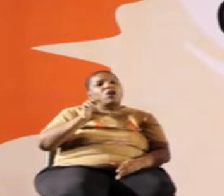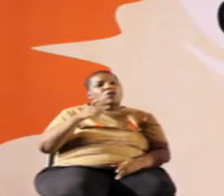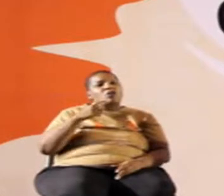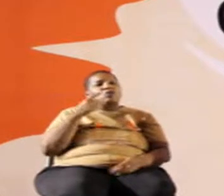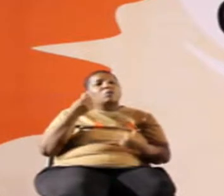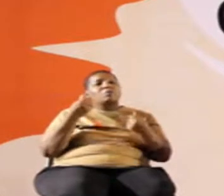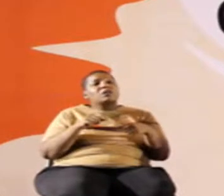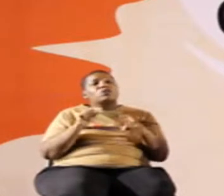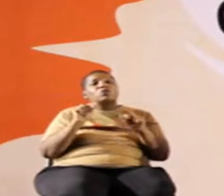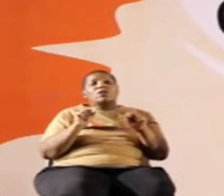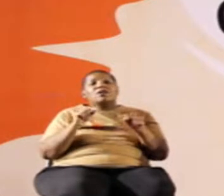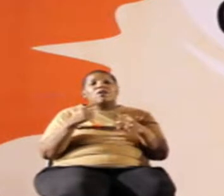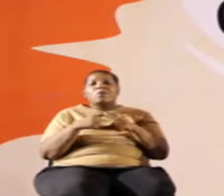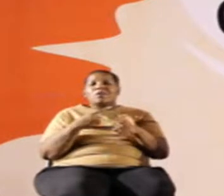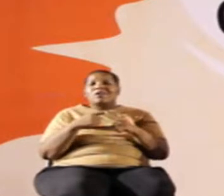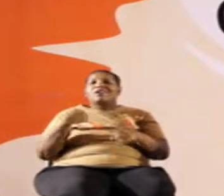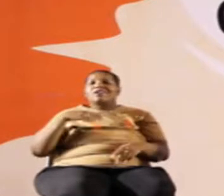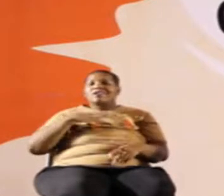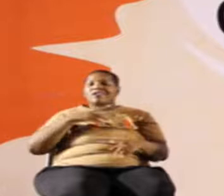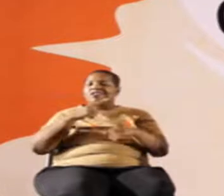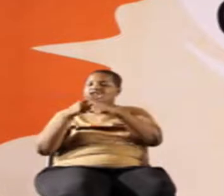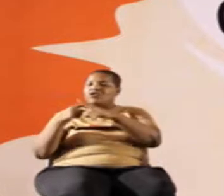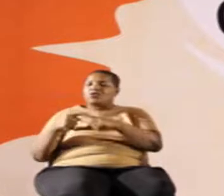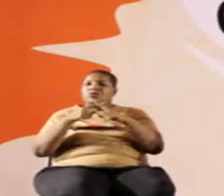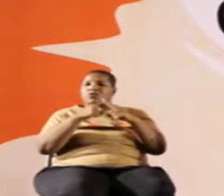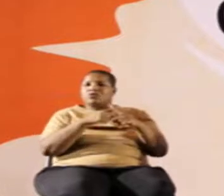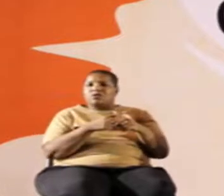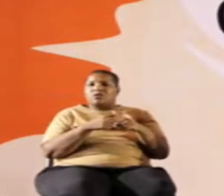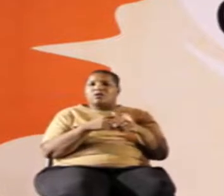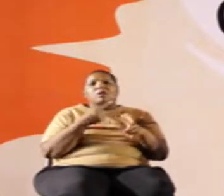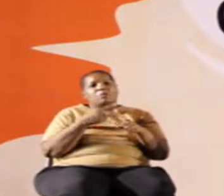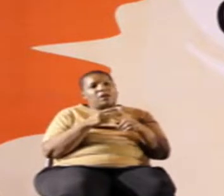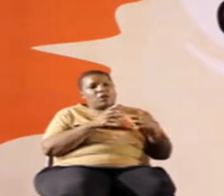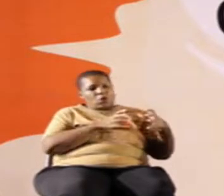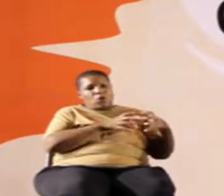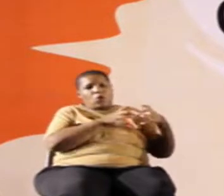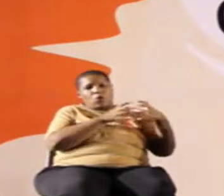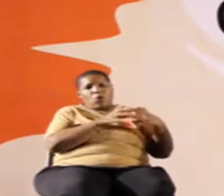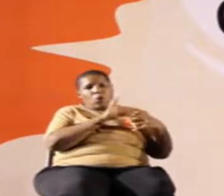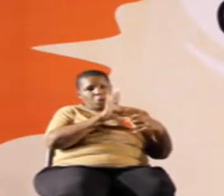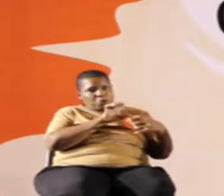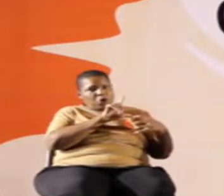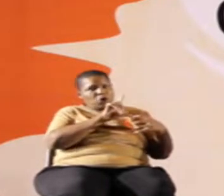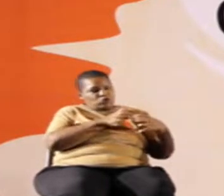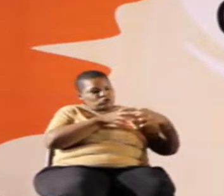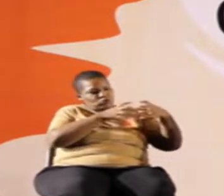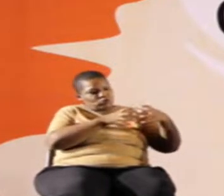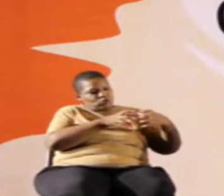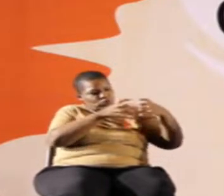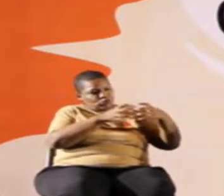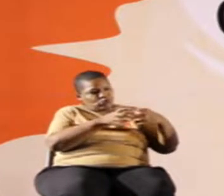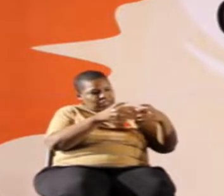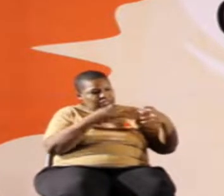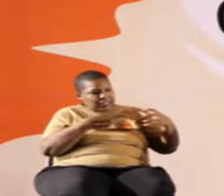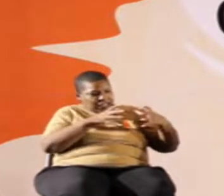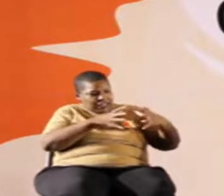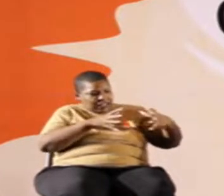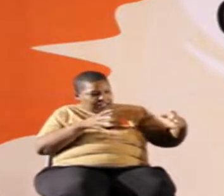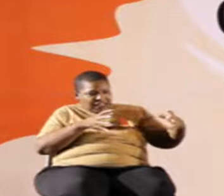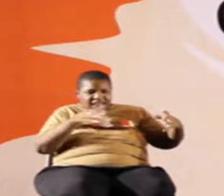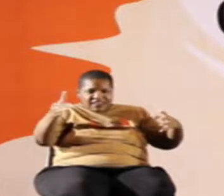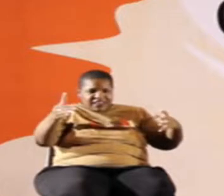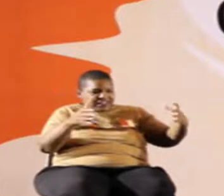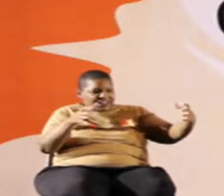preciso, porque a gente tem muito o que disputar, até porque o bonde que vai que vai, que está se formando e que